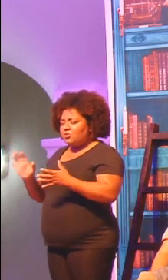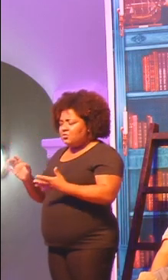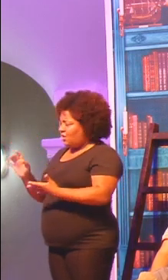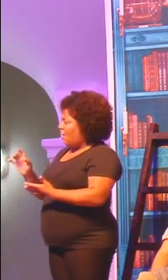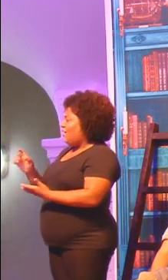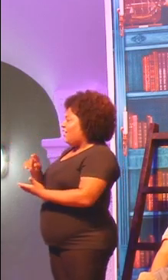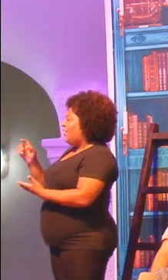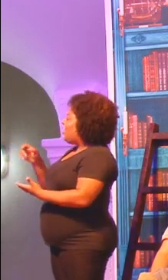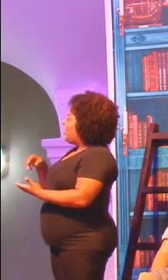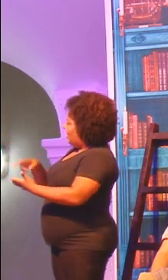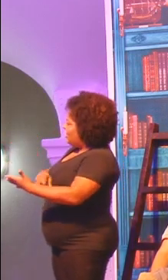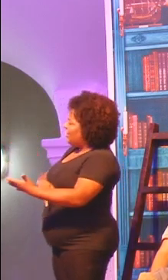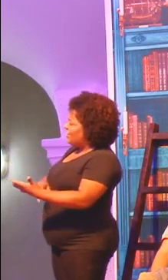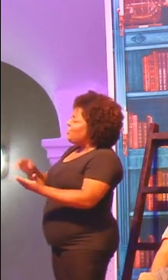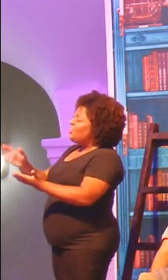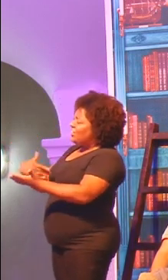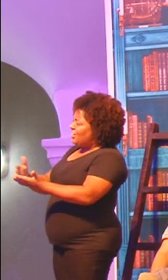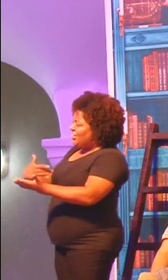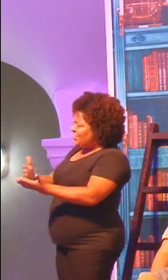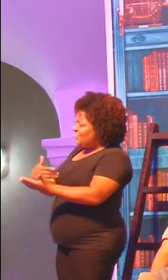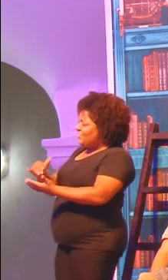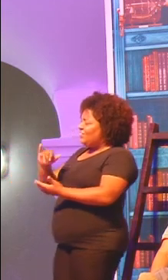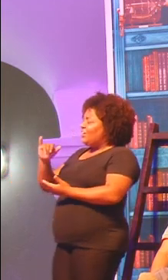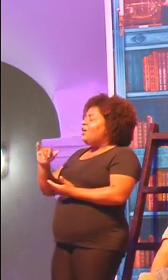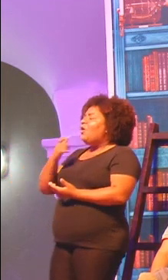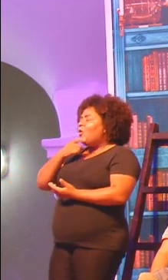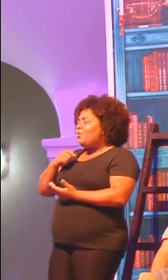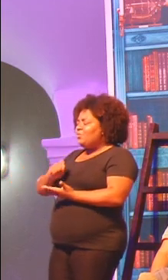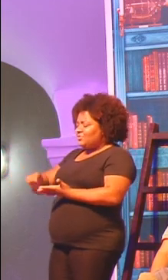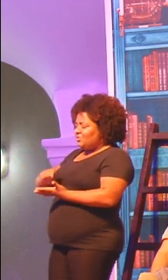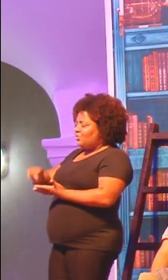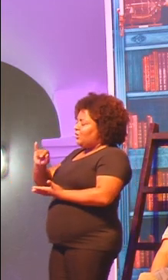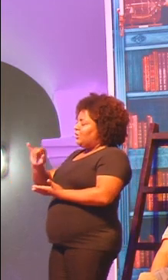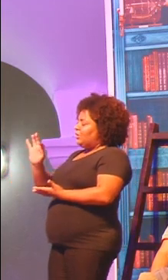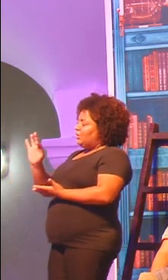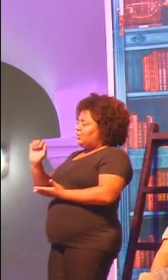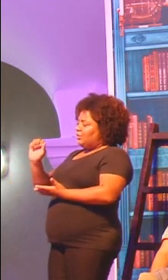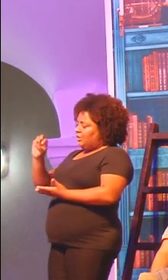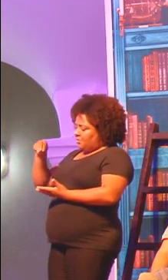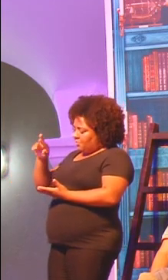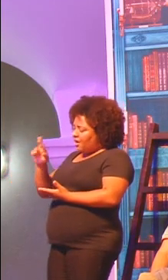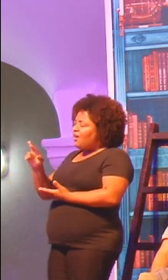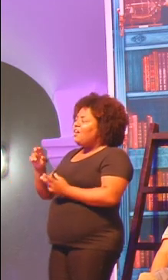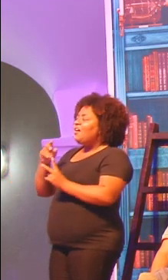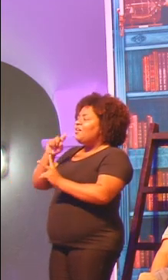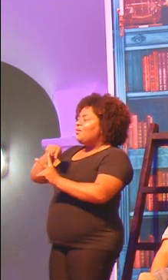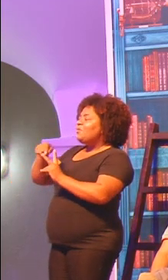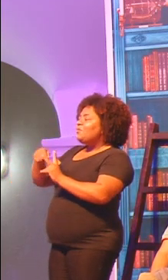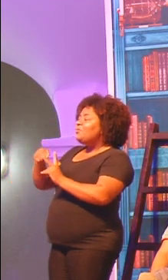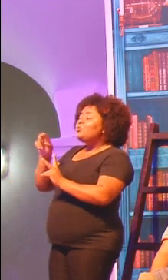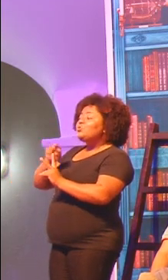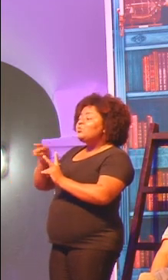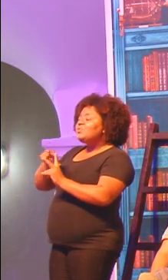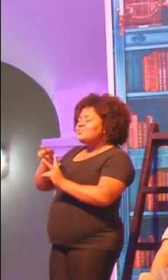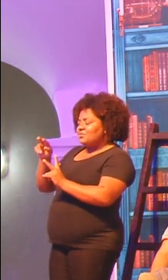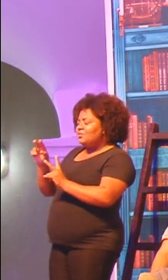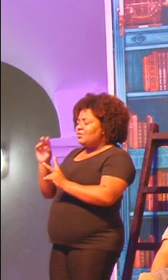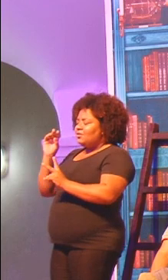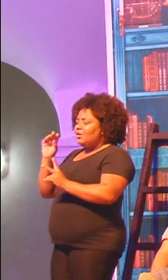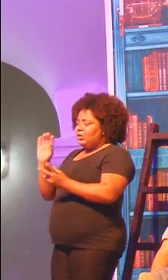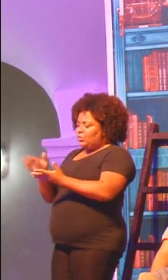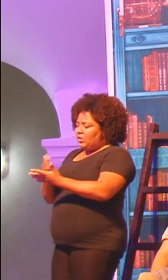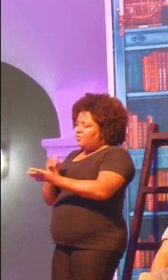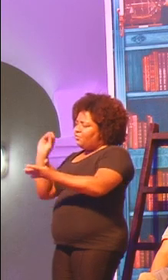isso que eu estou falando das duas personagens mais presentes no romance dele, o que a gente pode dizer